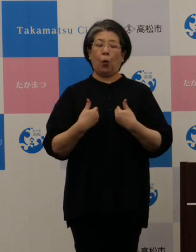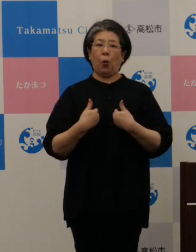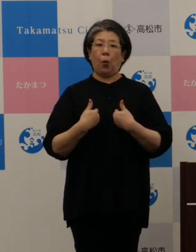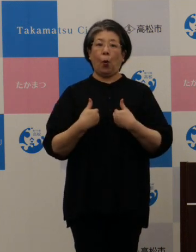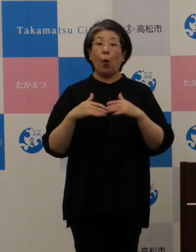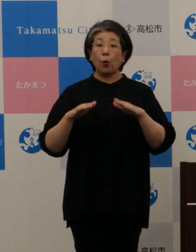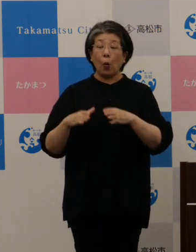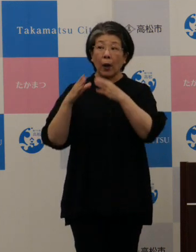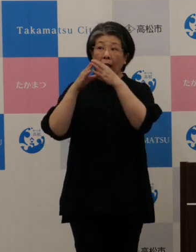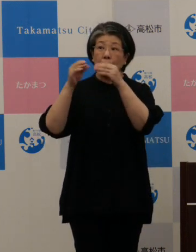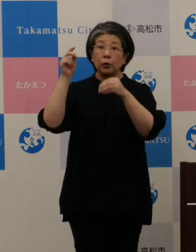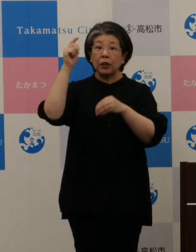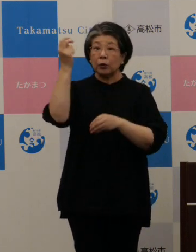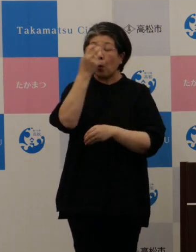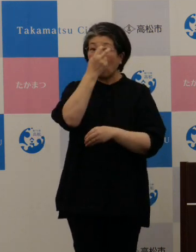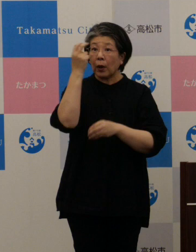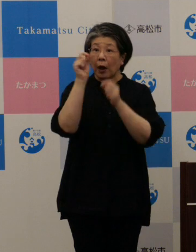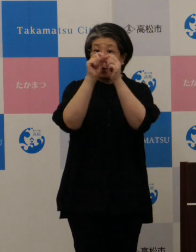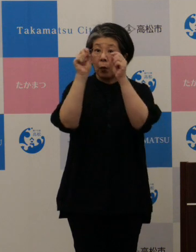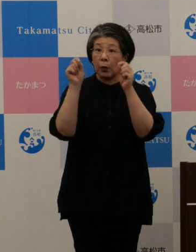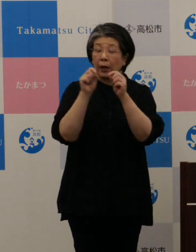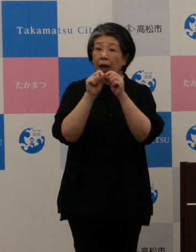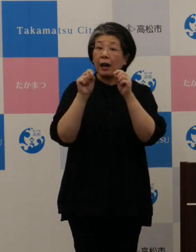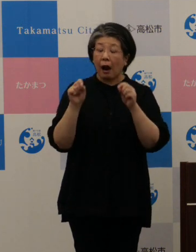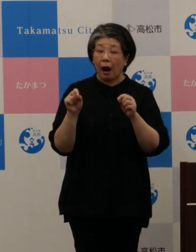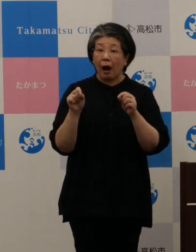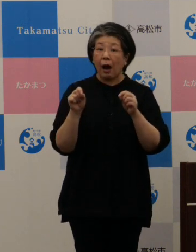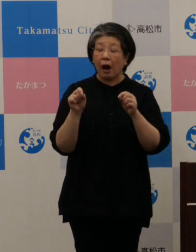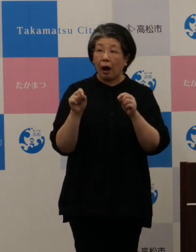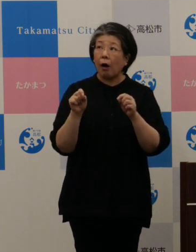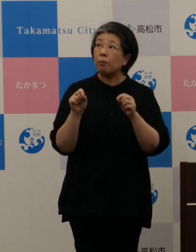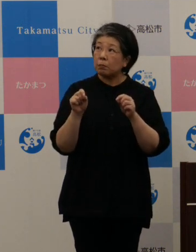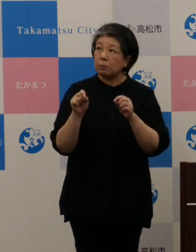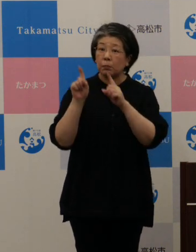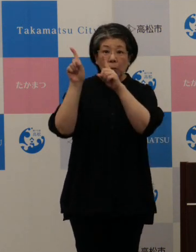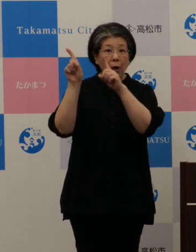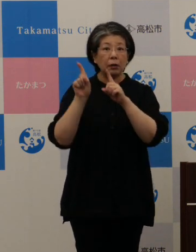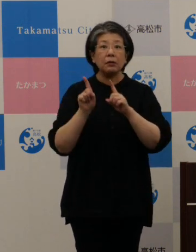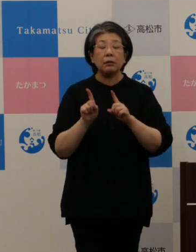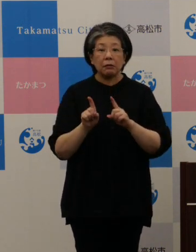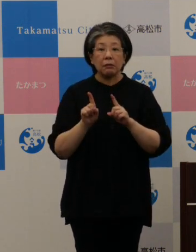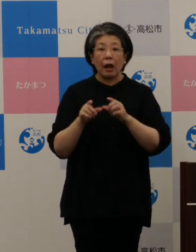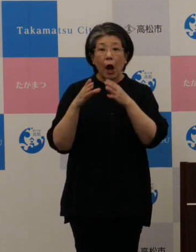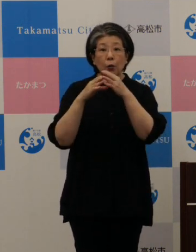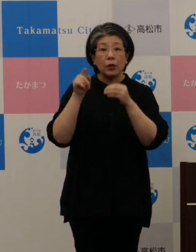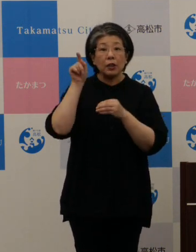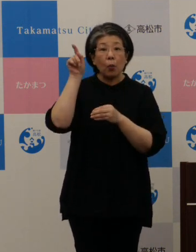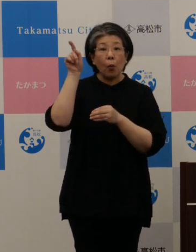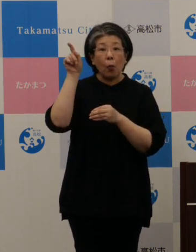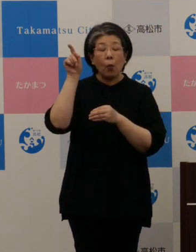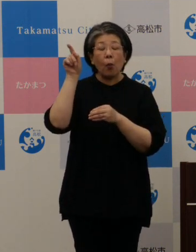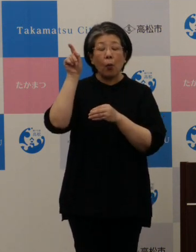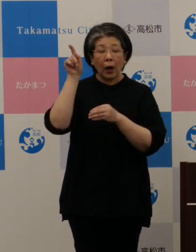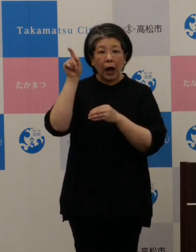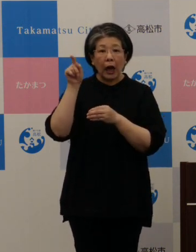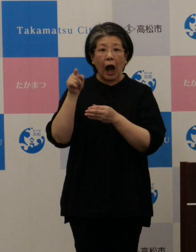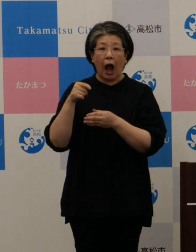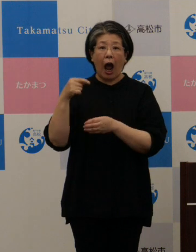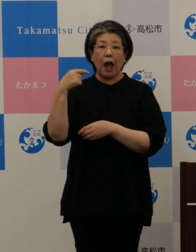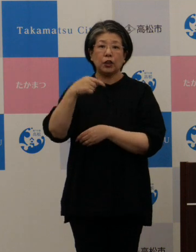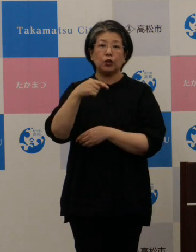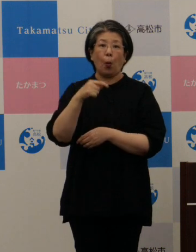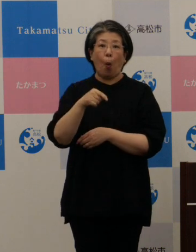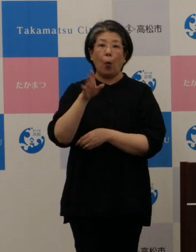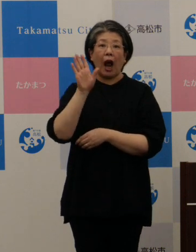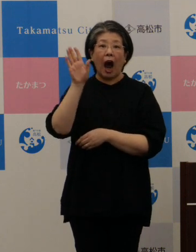回の抽出調査の結果の状況の結果を踏まえた上で国の方からきちっとした指導等が